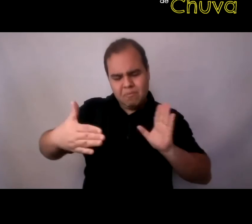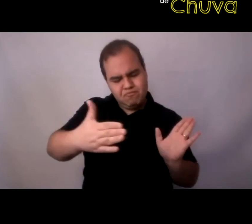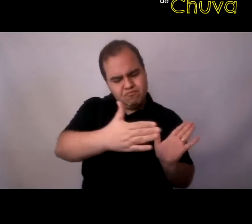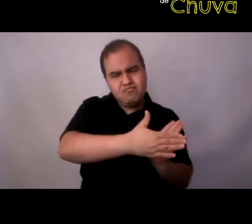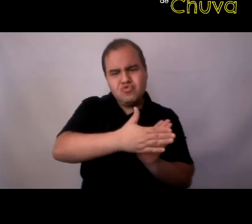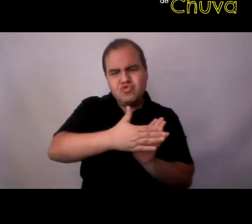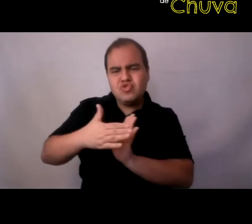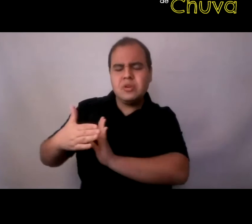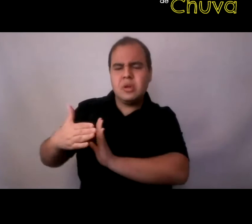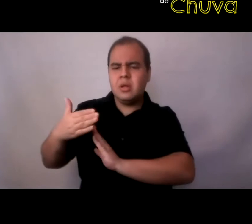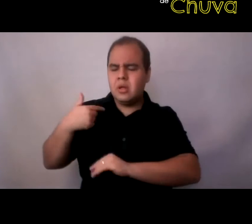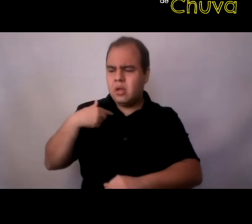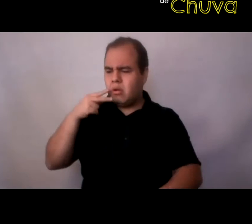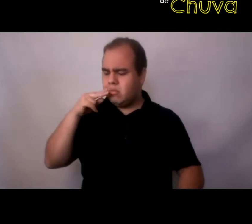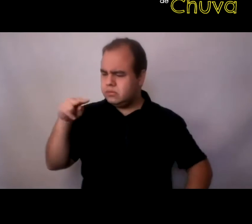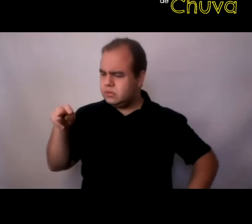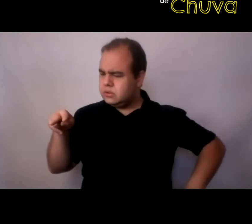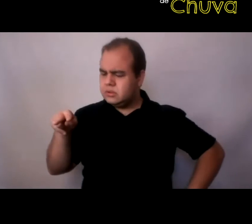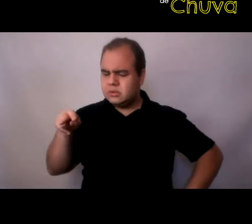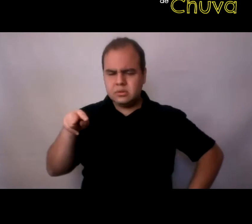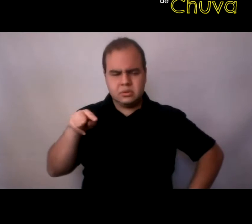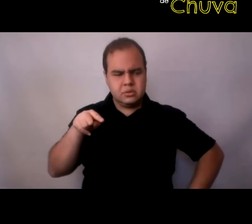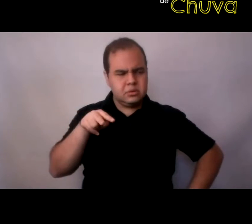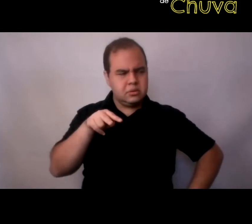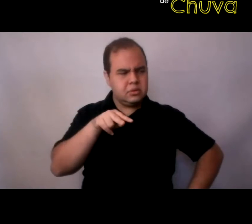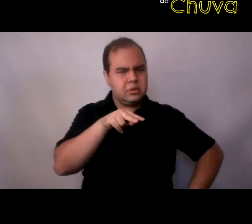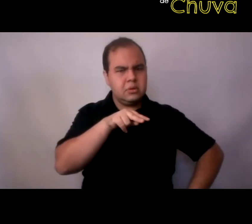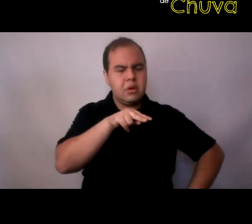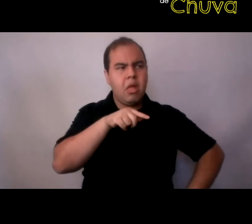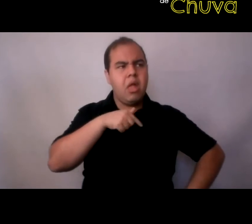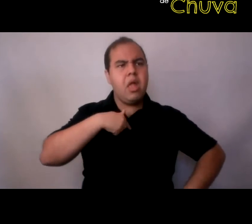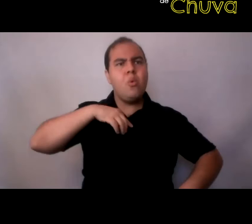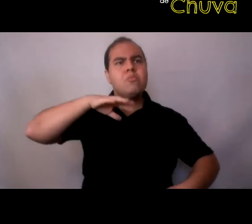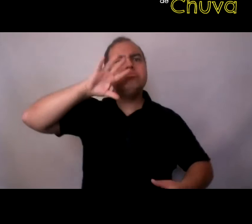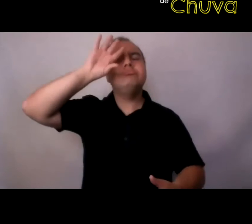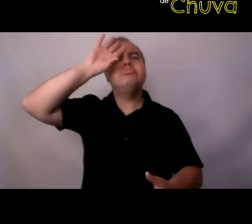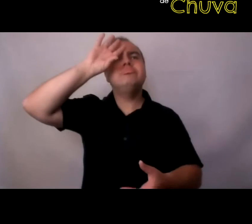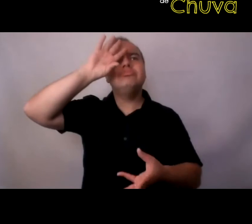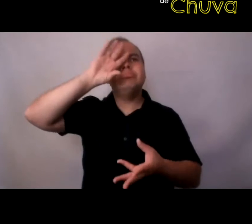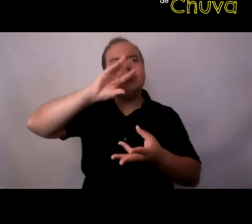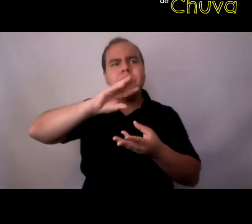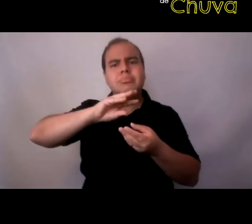A rua, e eu consegui compreender